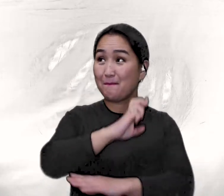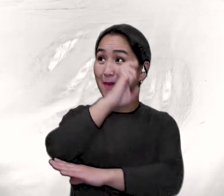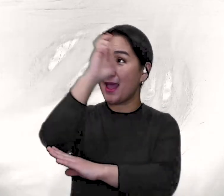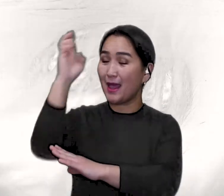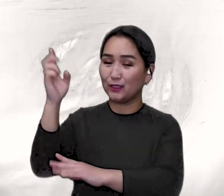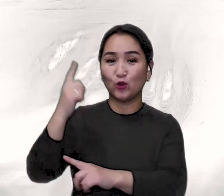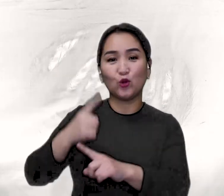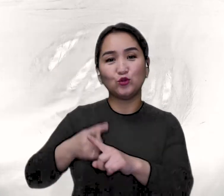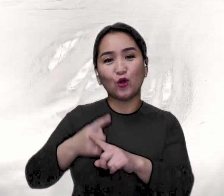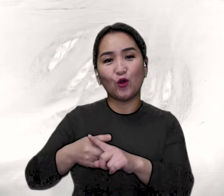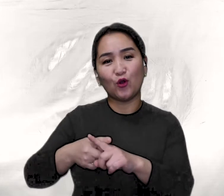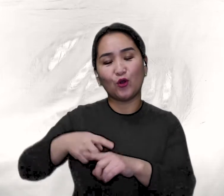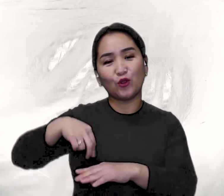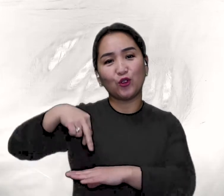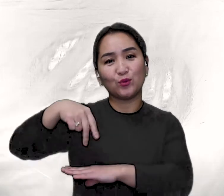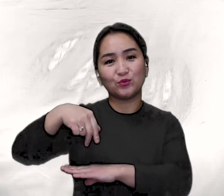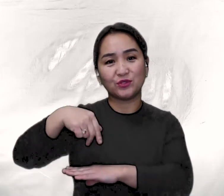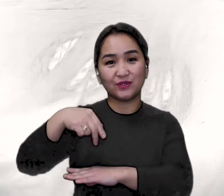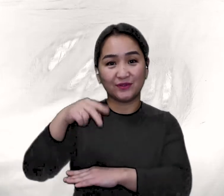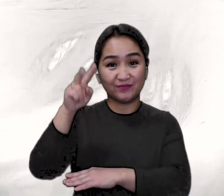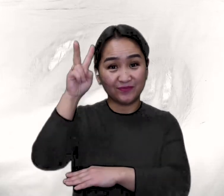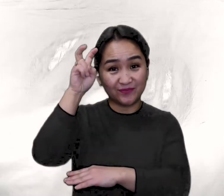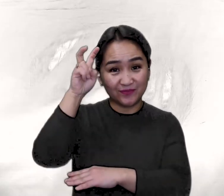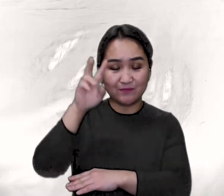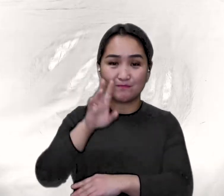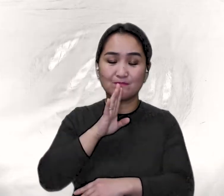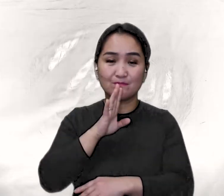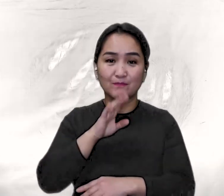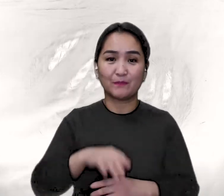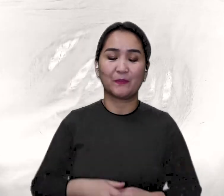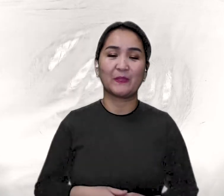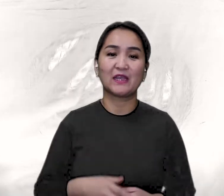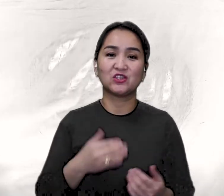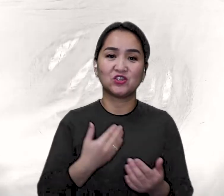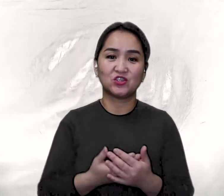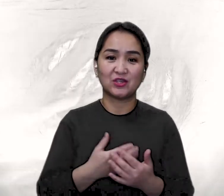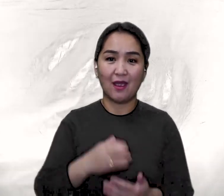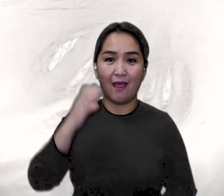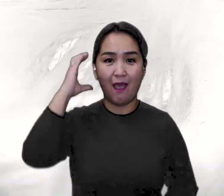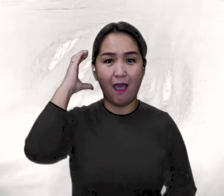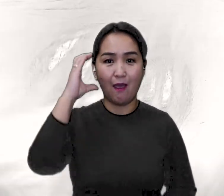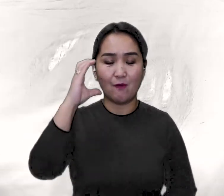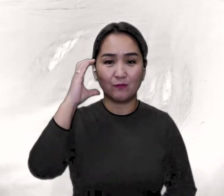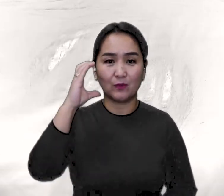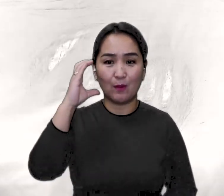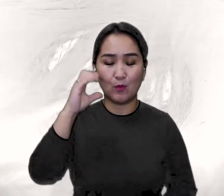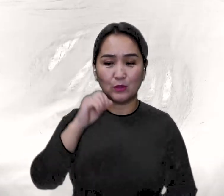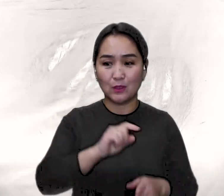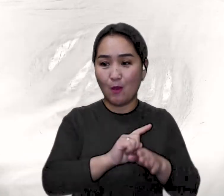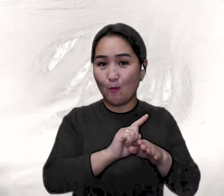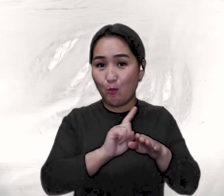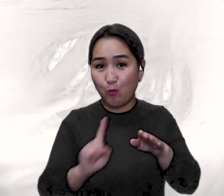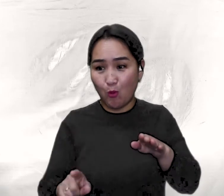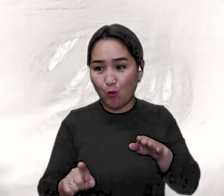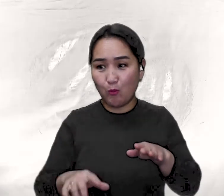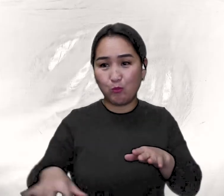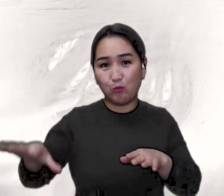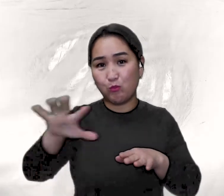хүмүүс өдөө гадаа явдаг шүү дээ. Тэгэл одоо жишээлбэл нэг автобусаараа бөөнөрөө явж итэл